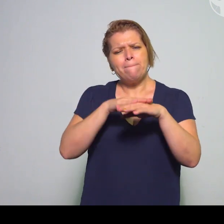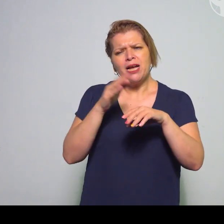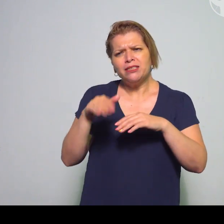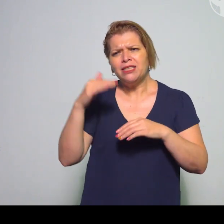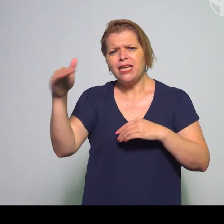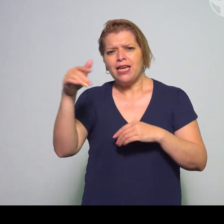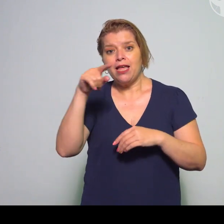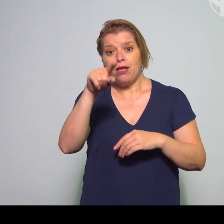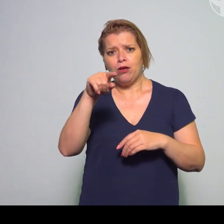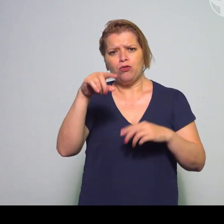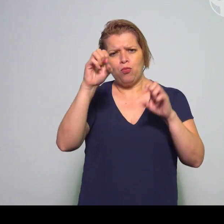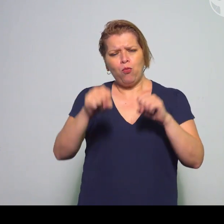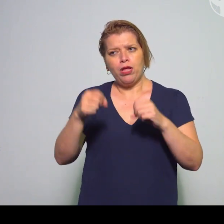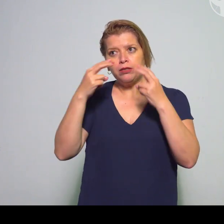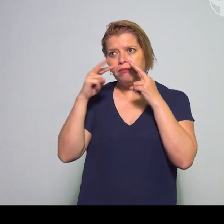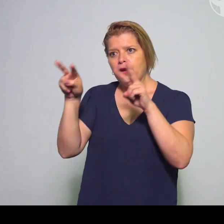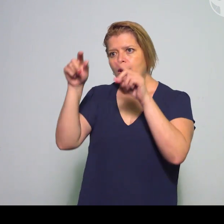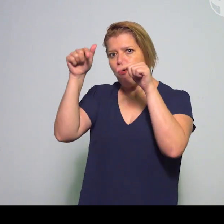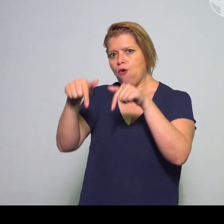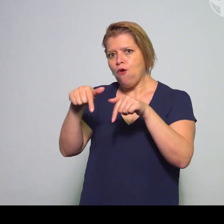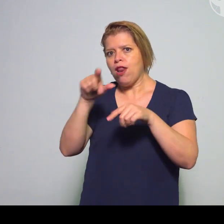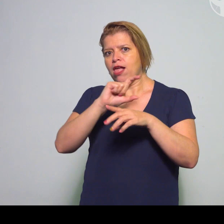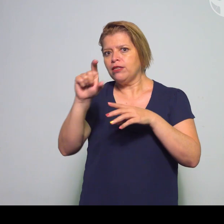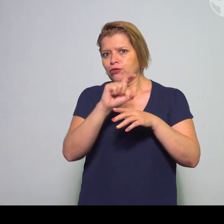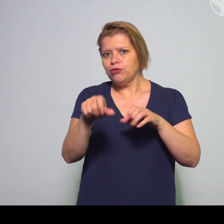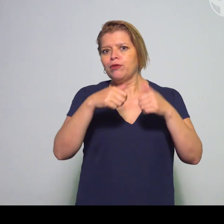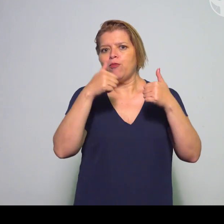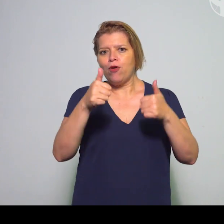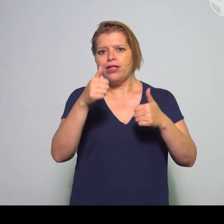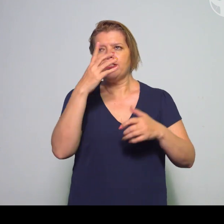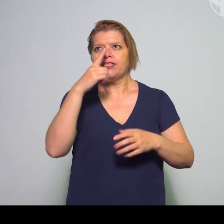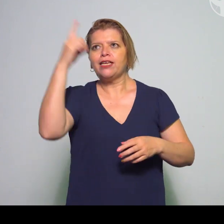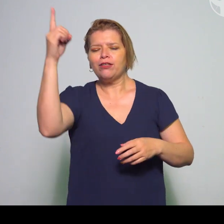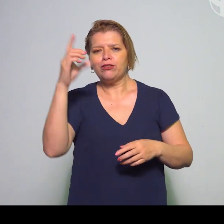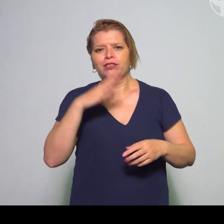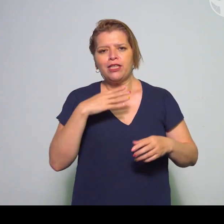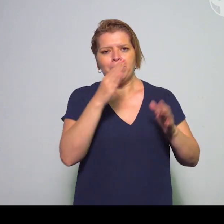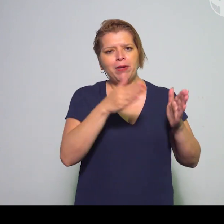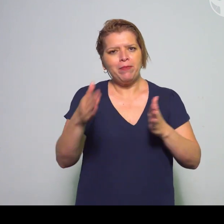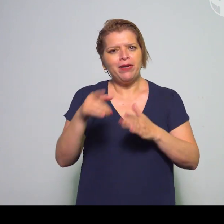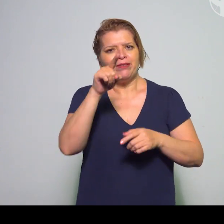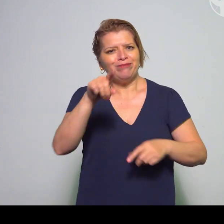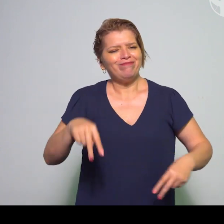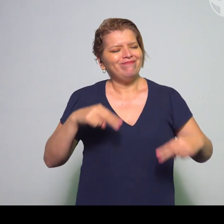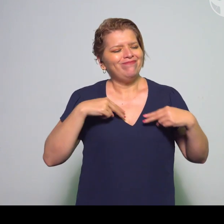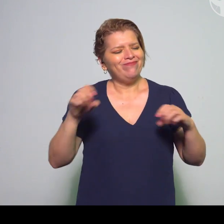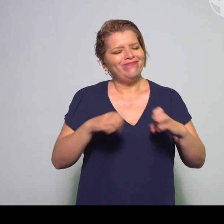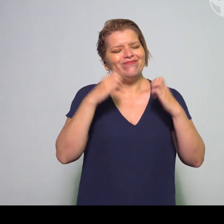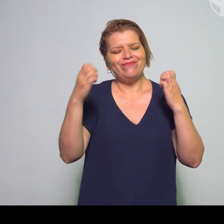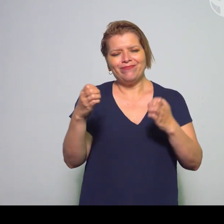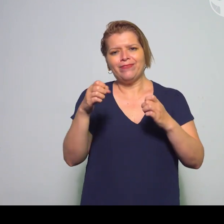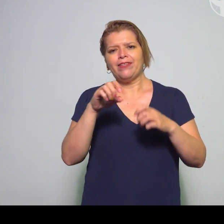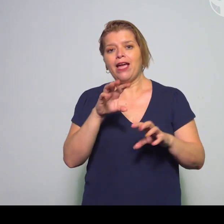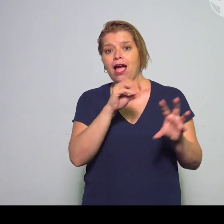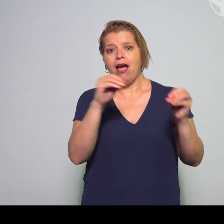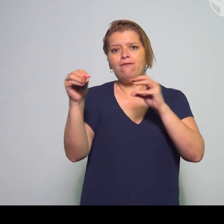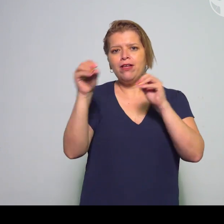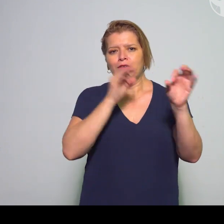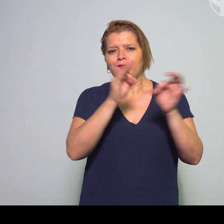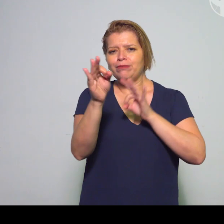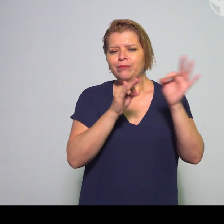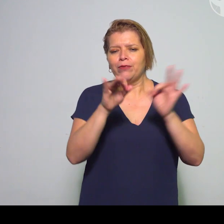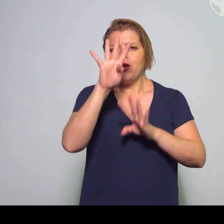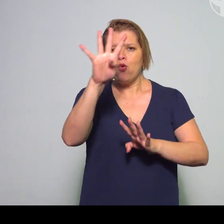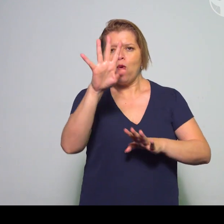lo que tus ojos están viendo hoy, y es esas cosas buenas que Dios tenía preparadas para ti. Estamos hablando entonces de